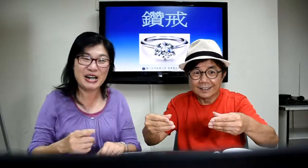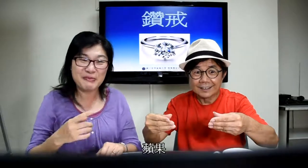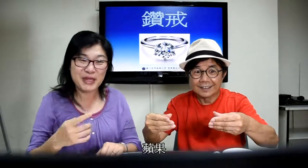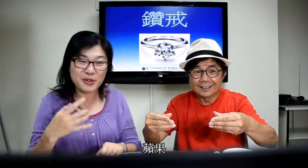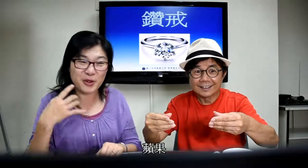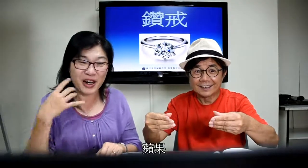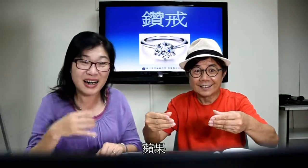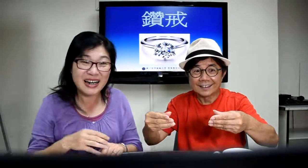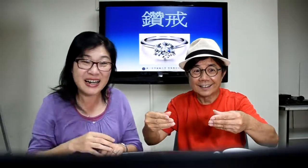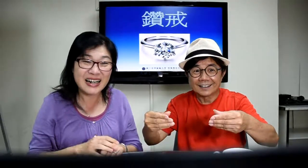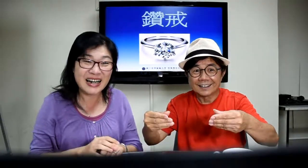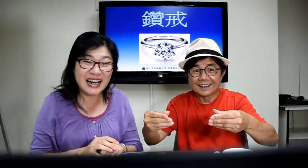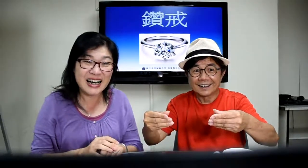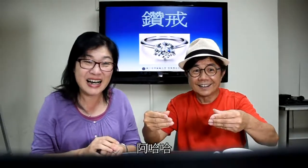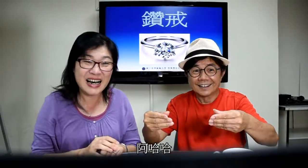苹果。